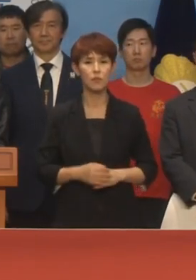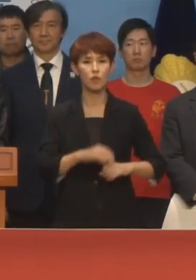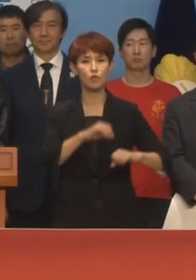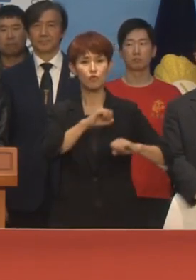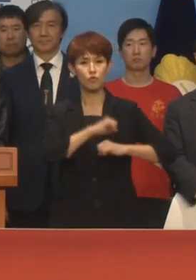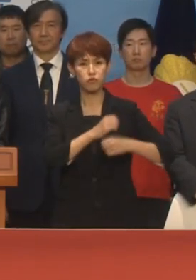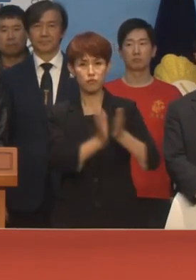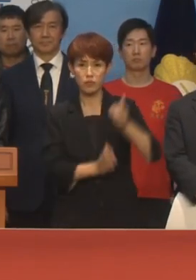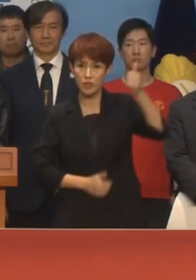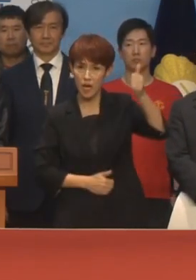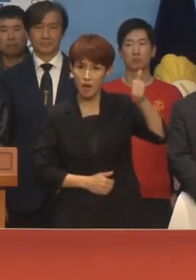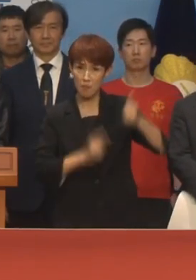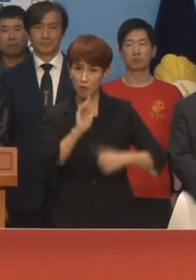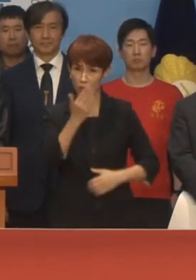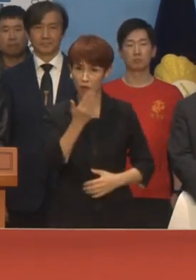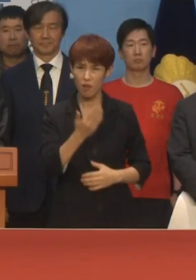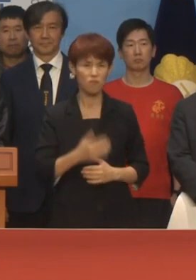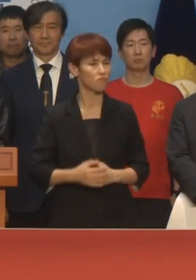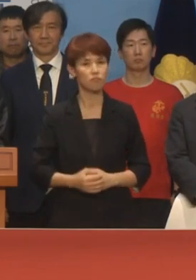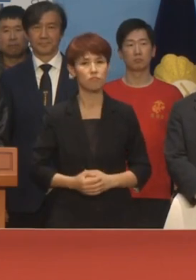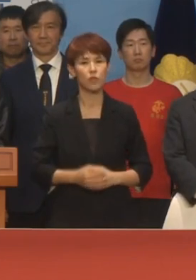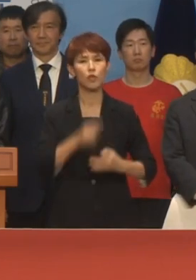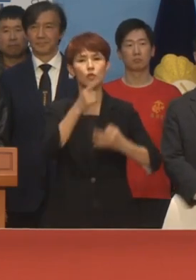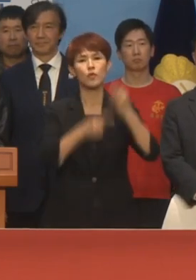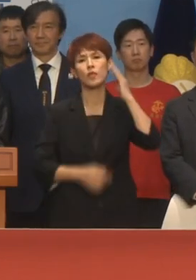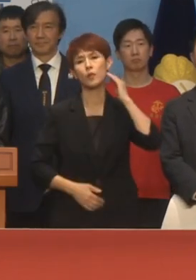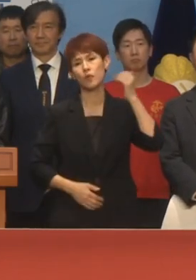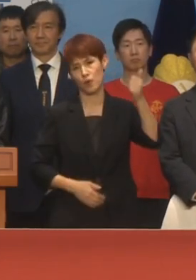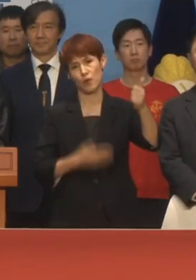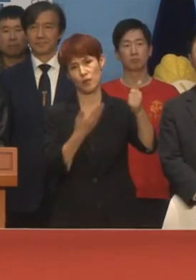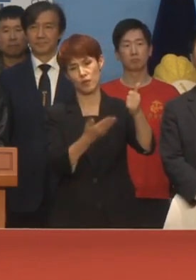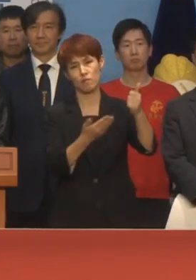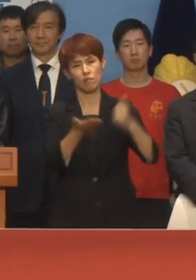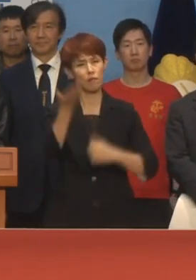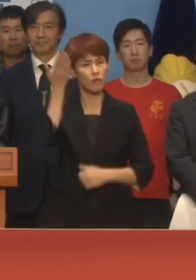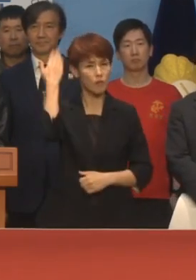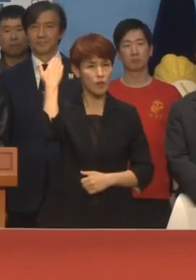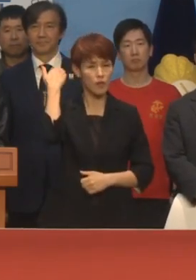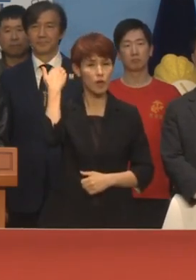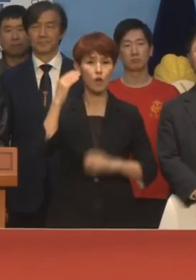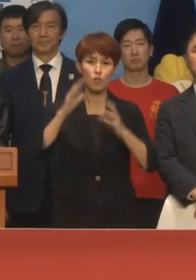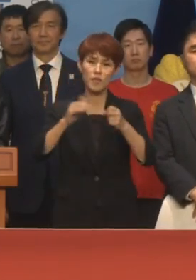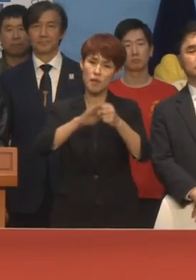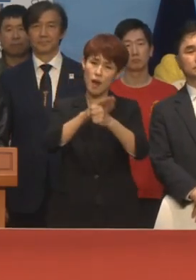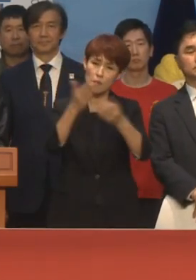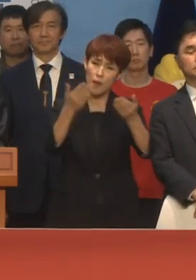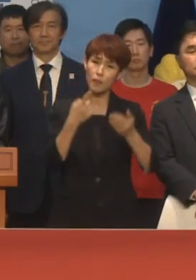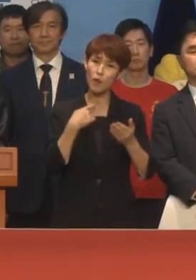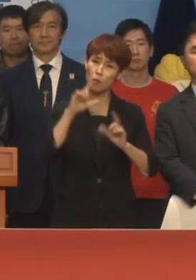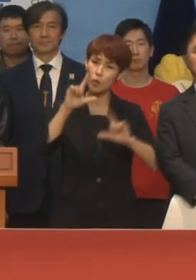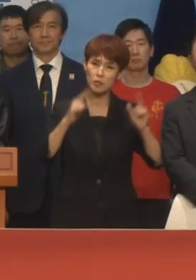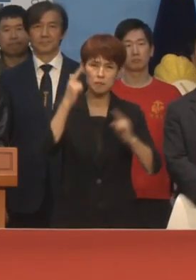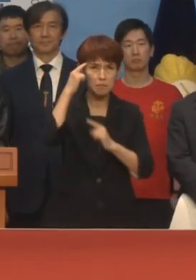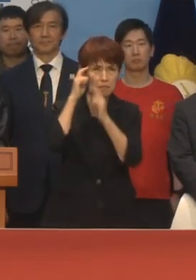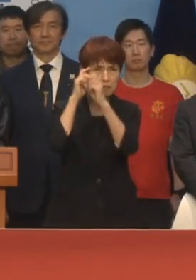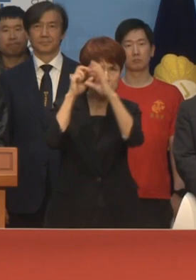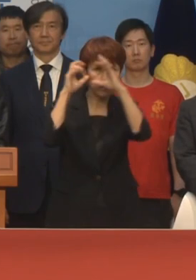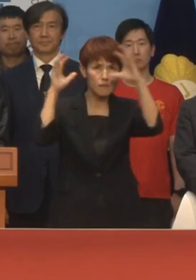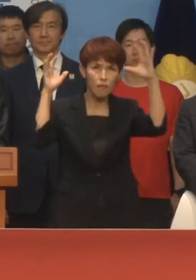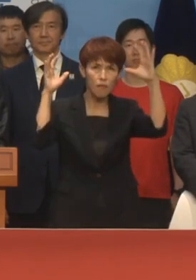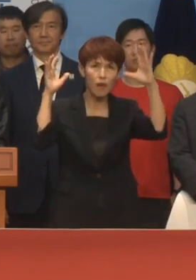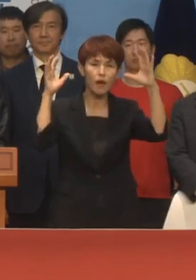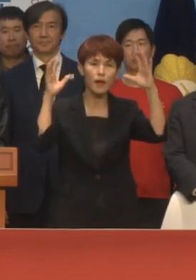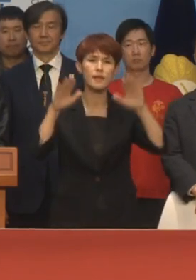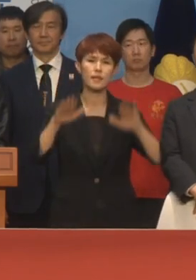군통수권자라고 할 수 있겠습니까? 저는 윤석열 대통령께서 과거에 국민들에게 사랑받던 모습을 한번 상기하면서